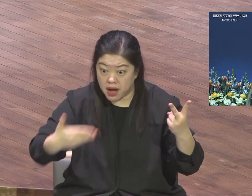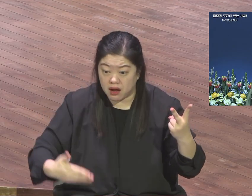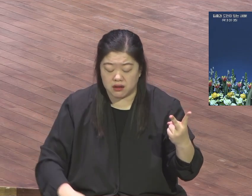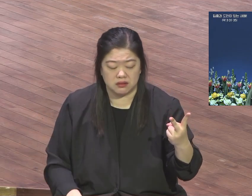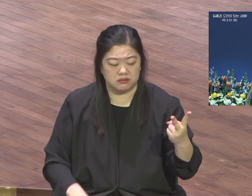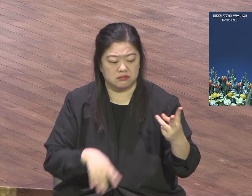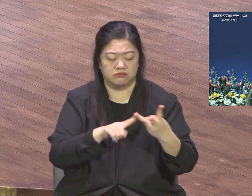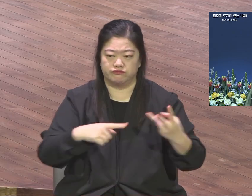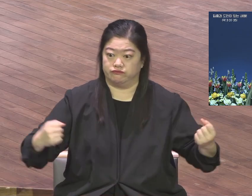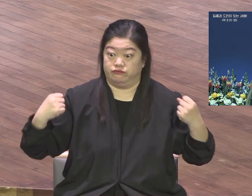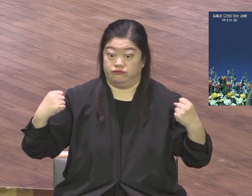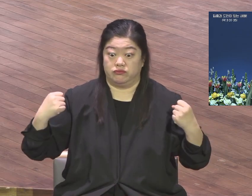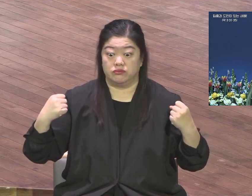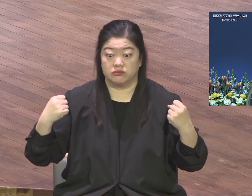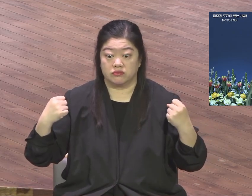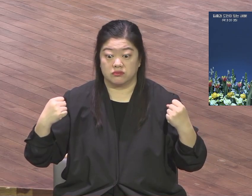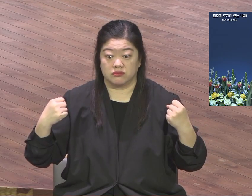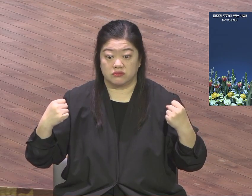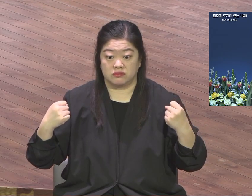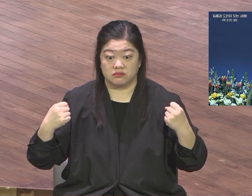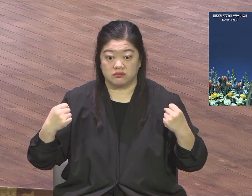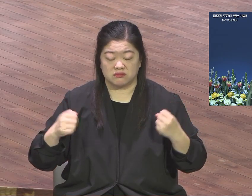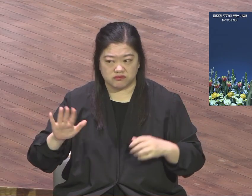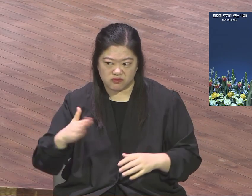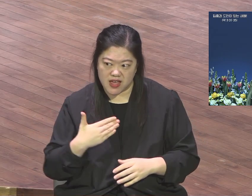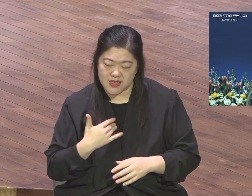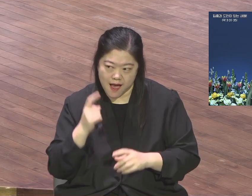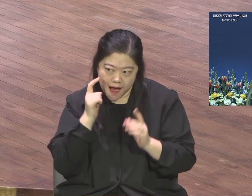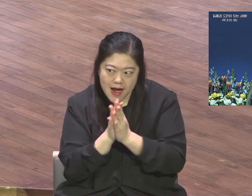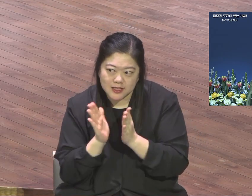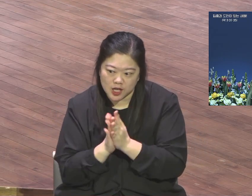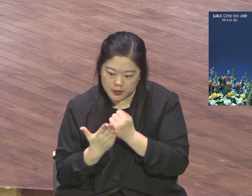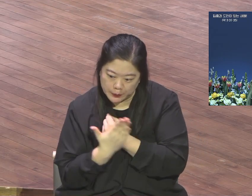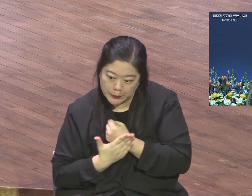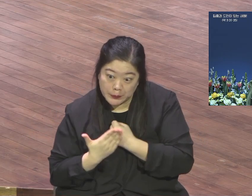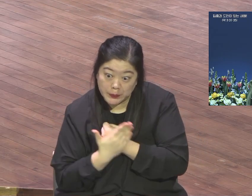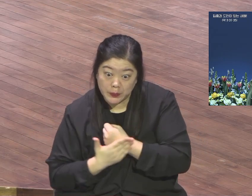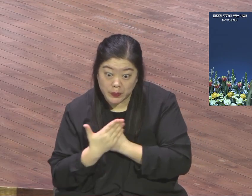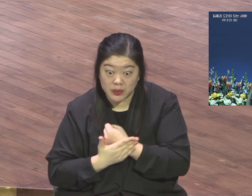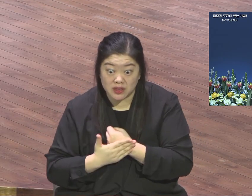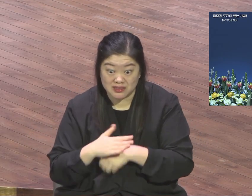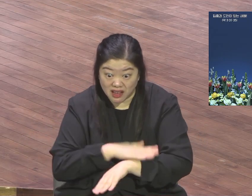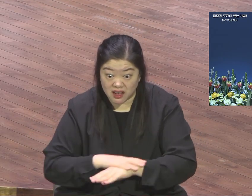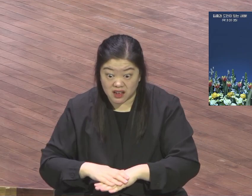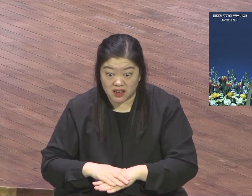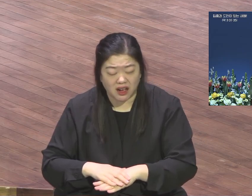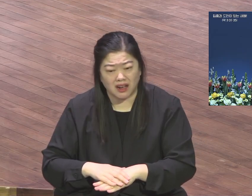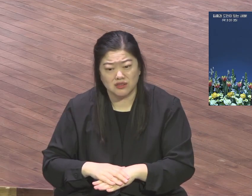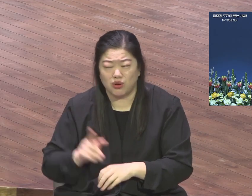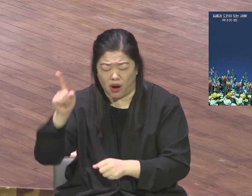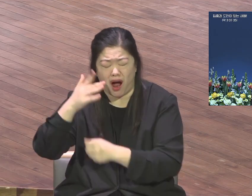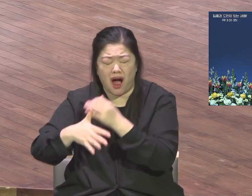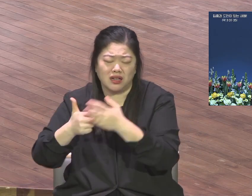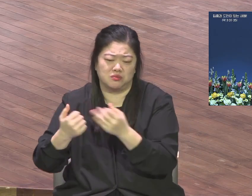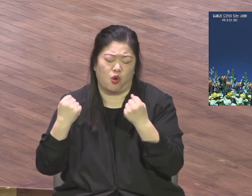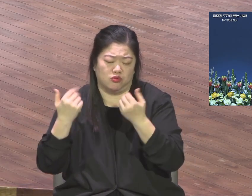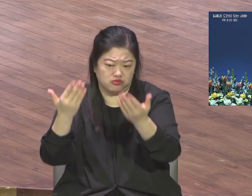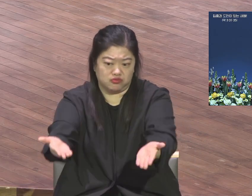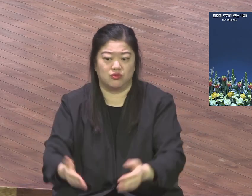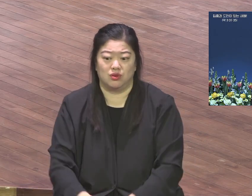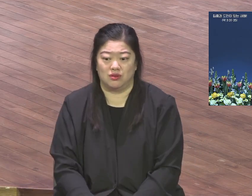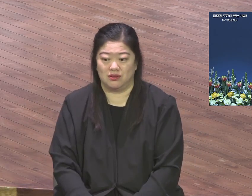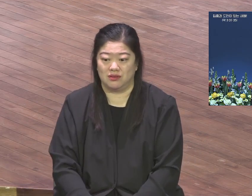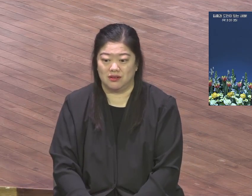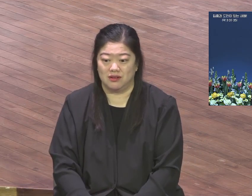하나님이 우연입니까? 계획이 있다는 사실이에요. 여러분 감사하시기 바랍니다. 그러면서 이런 영적 자세가